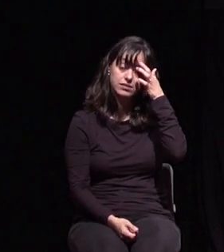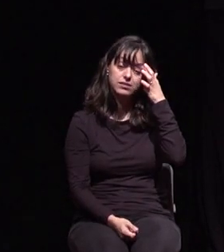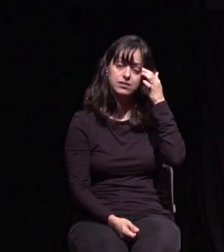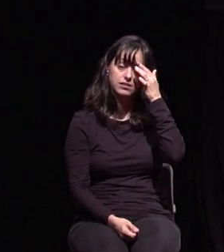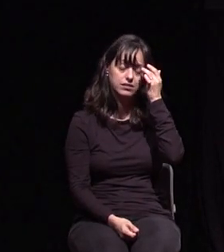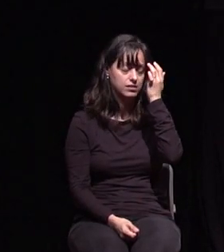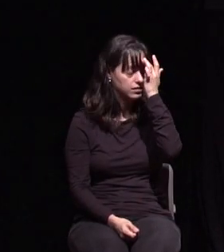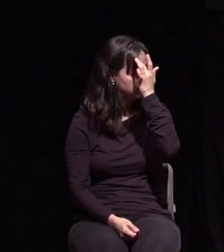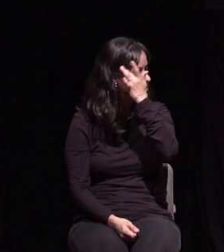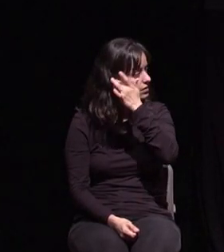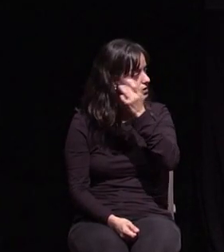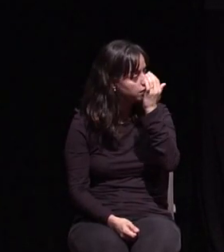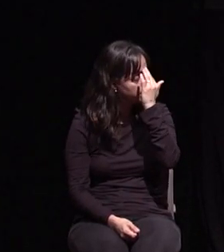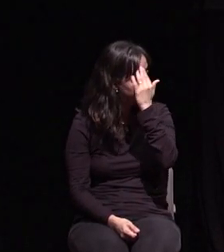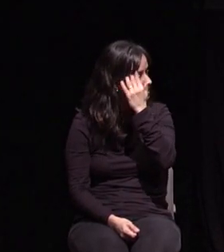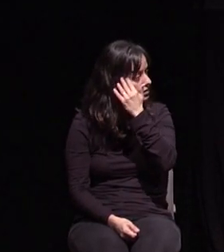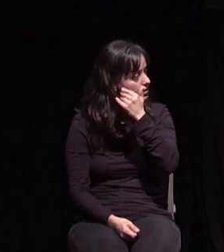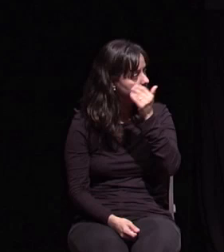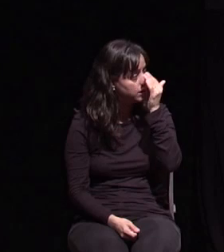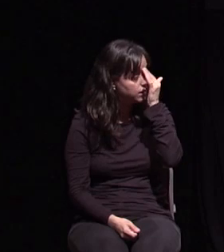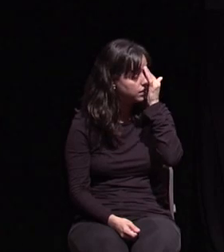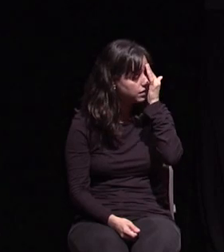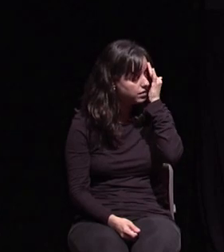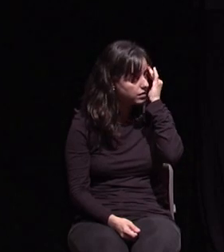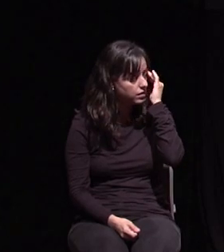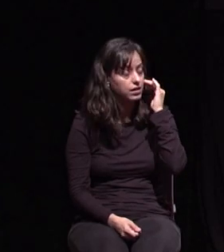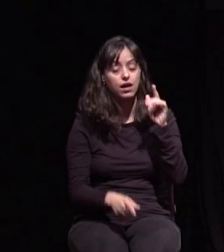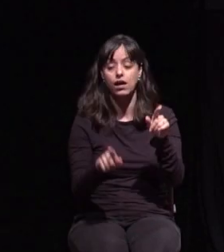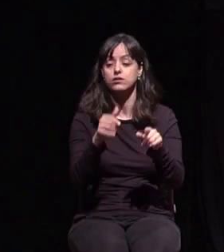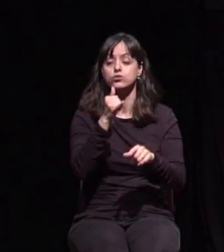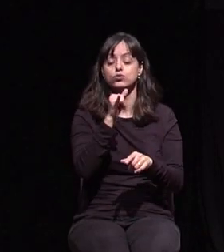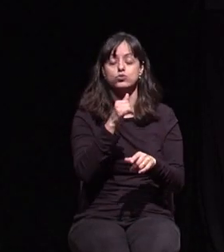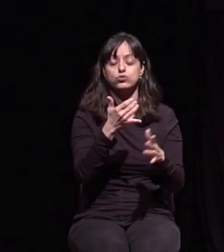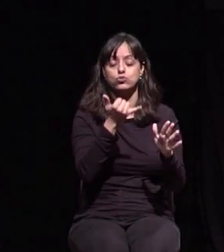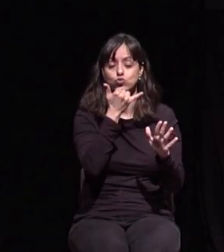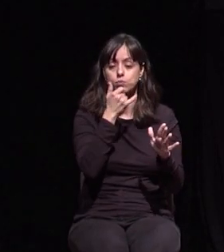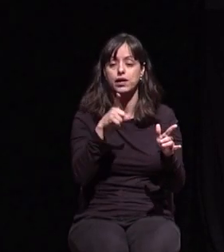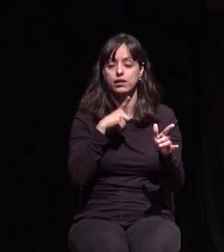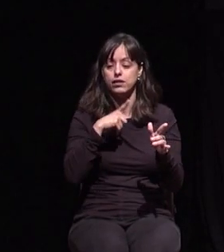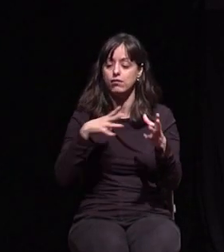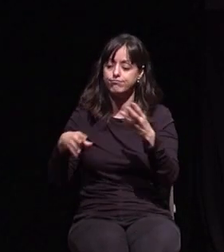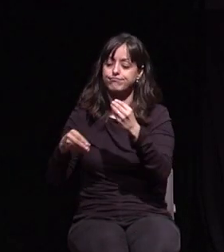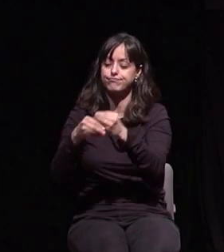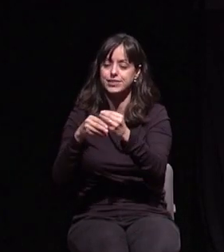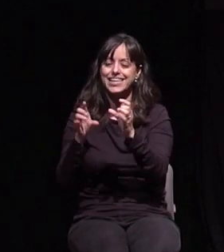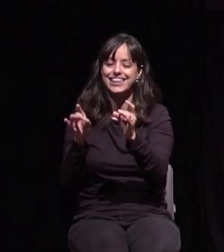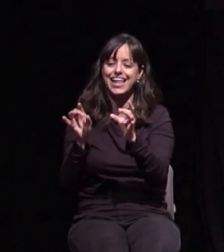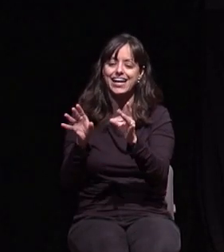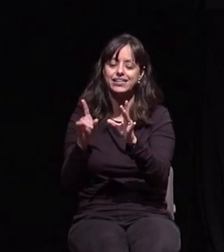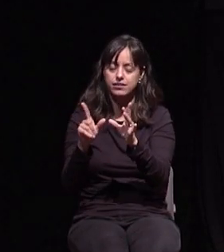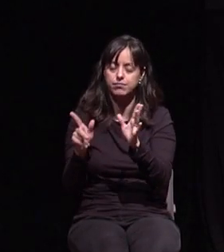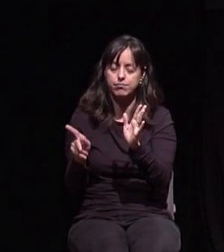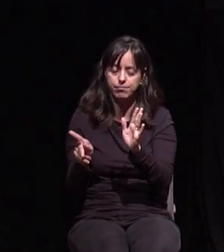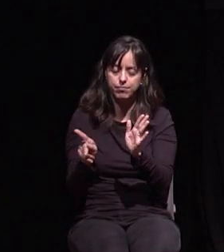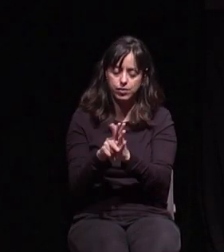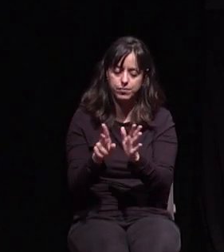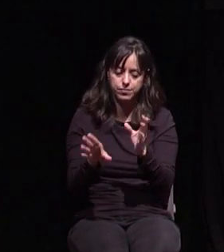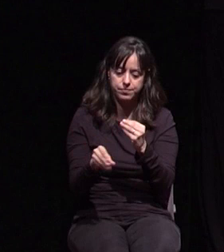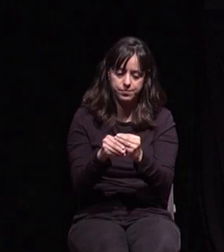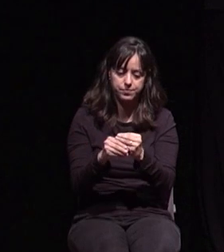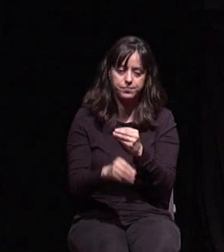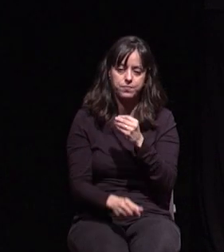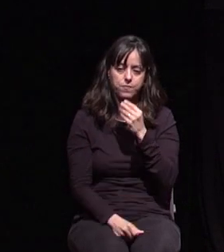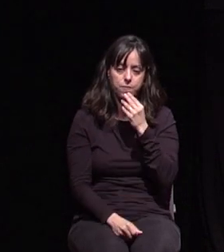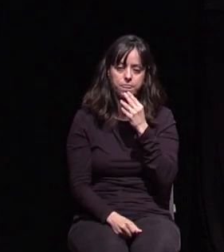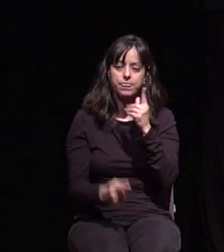Bom, eu não consigo prever. Tem uma questão mais técnica ligada a essa, que me preocupei